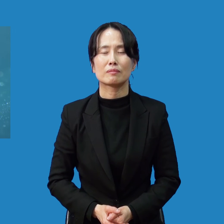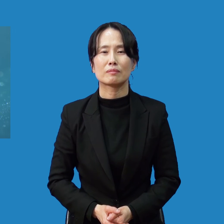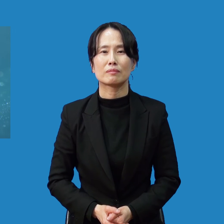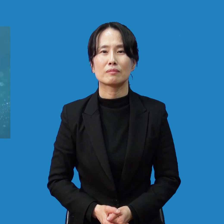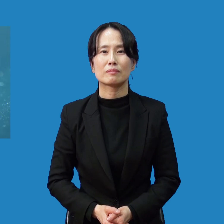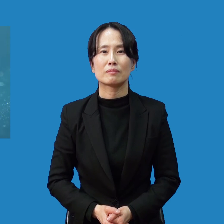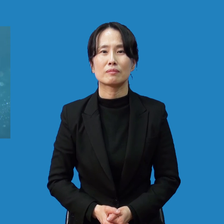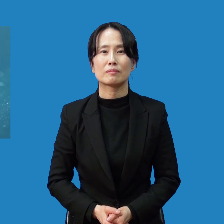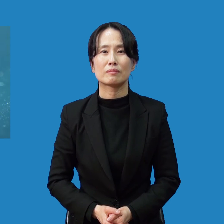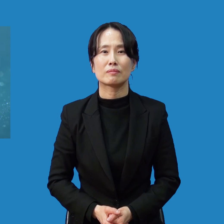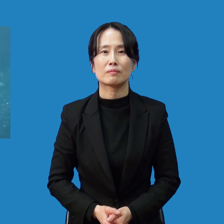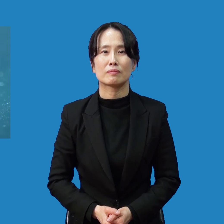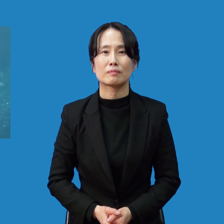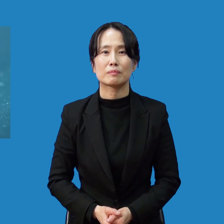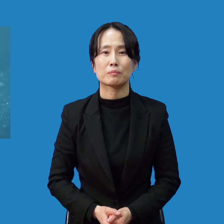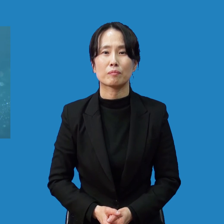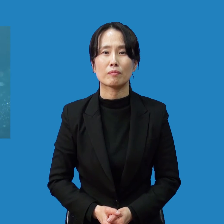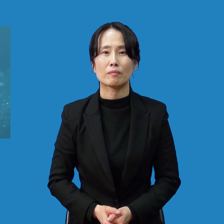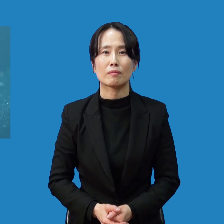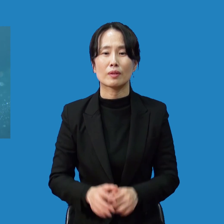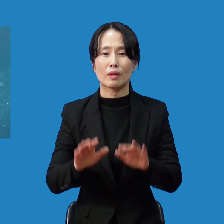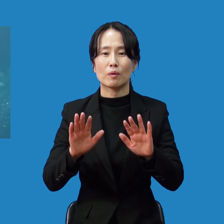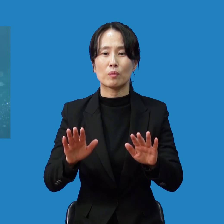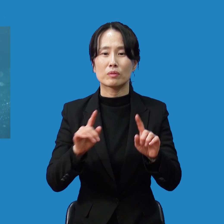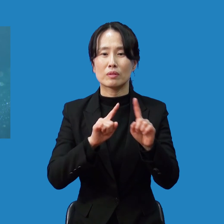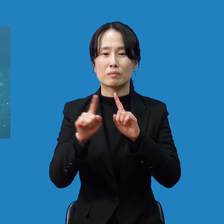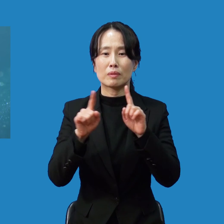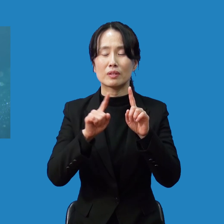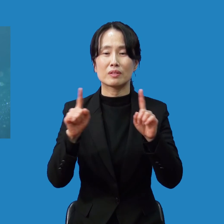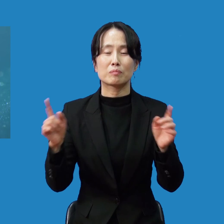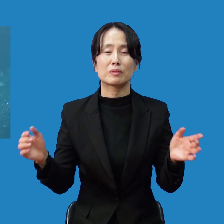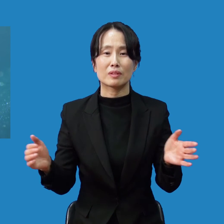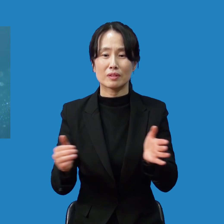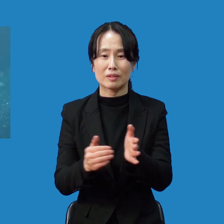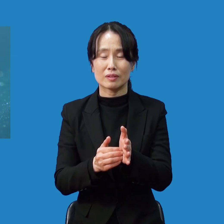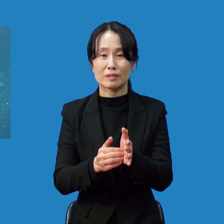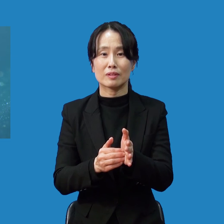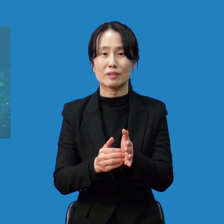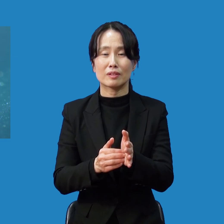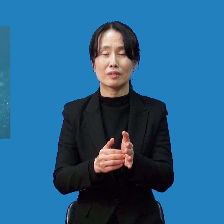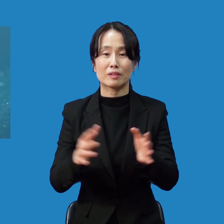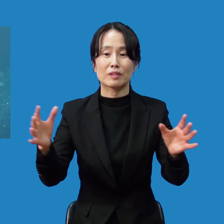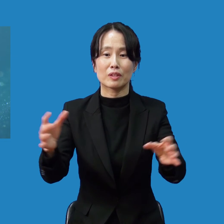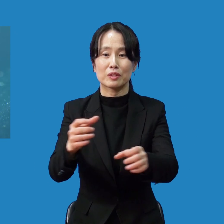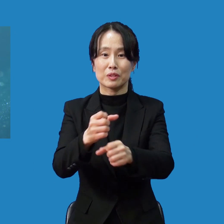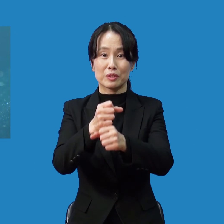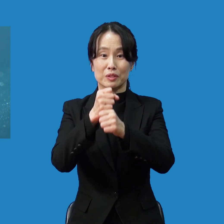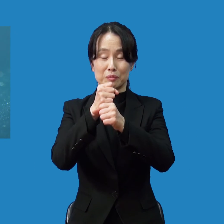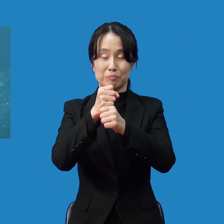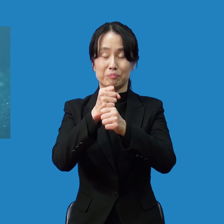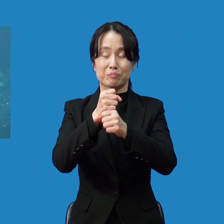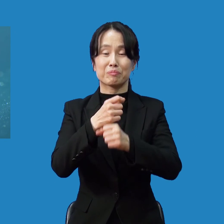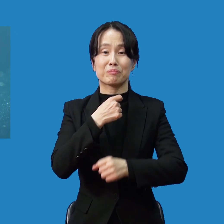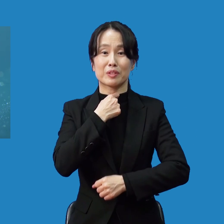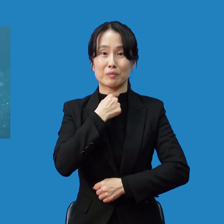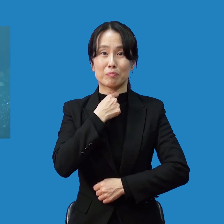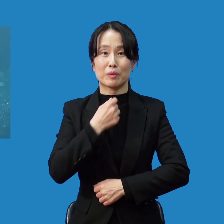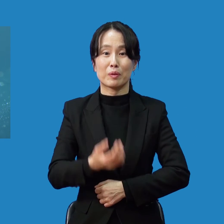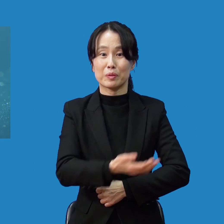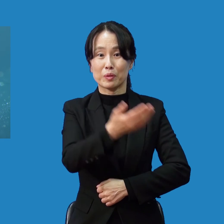자, 오늘 말씀을 마치면서 이제 제가 한마디로 요약을 하겠습니다. 여러분도 한번 따라해